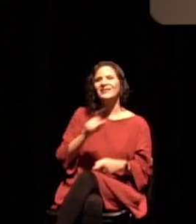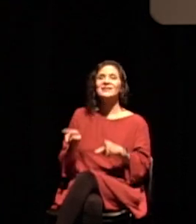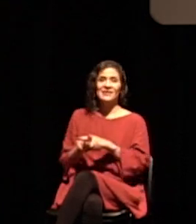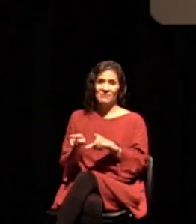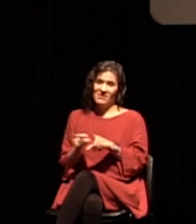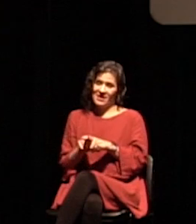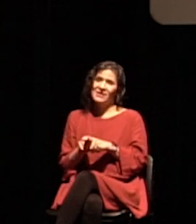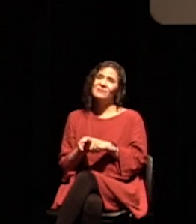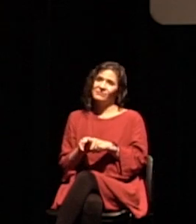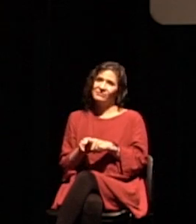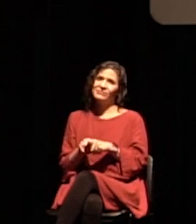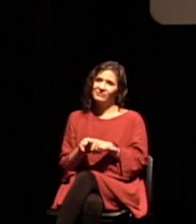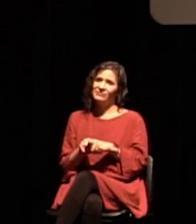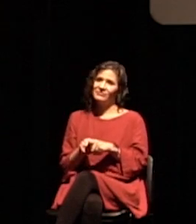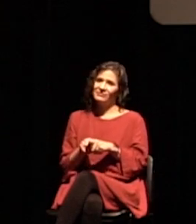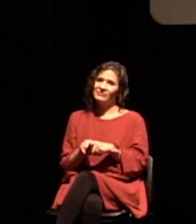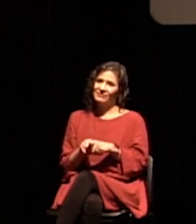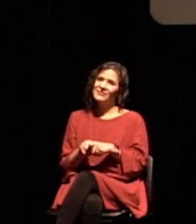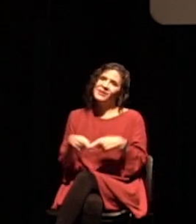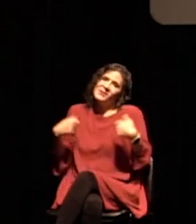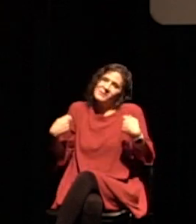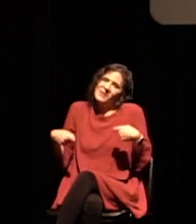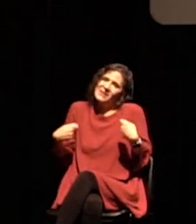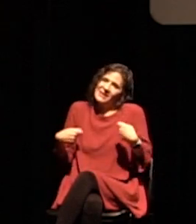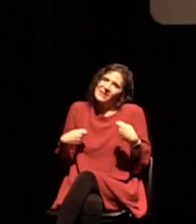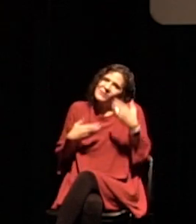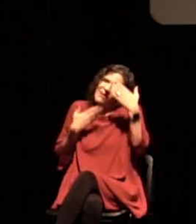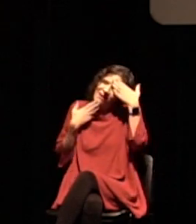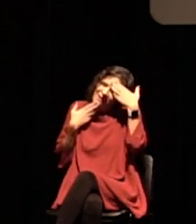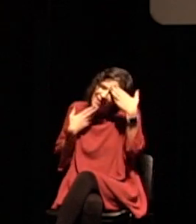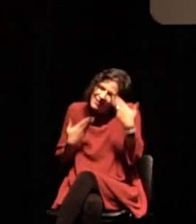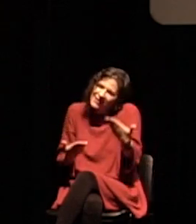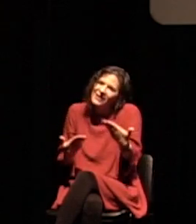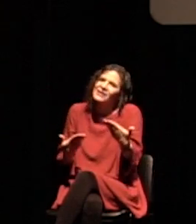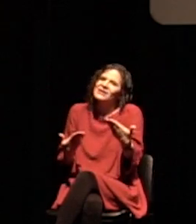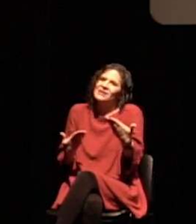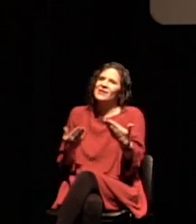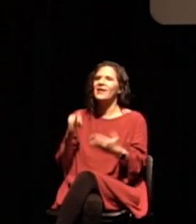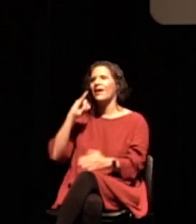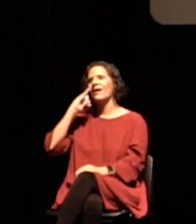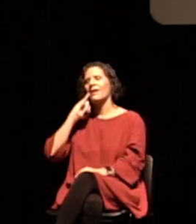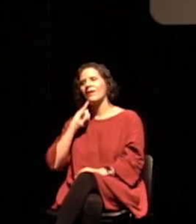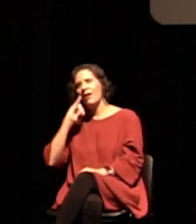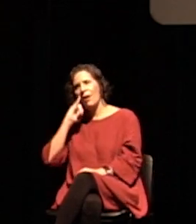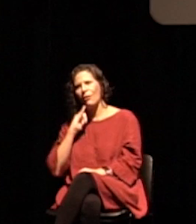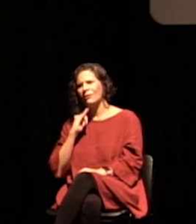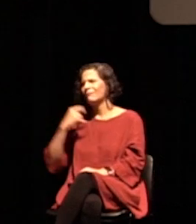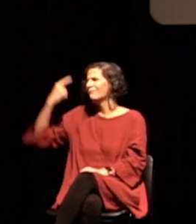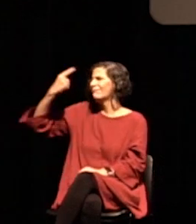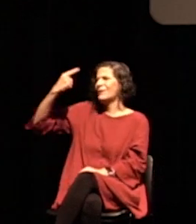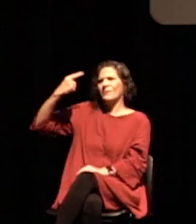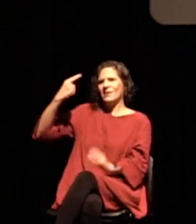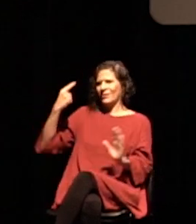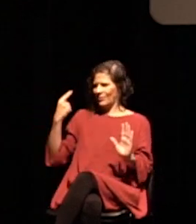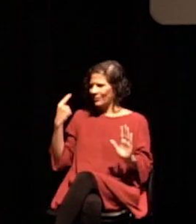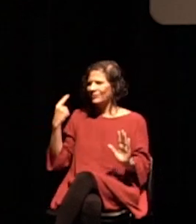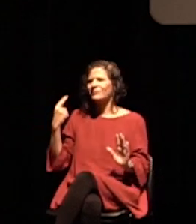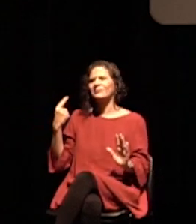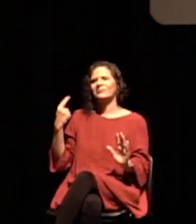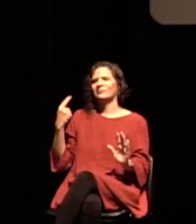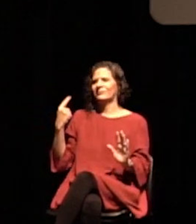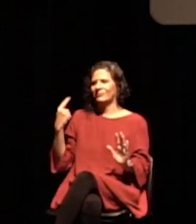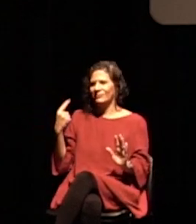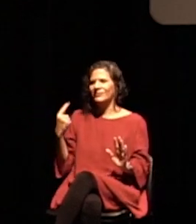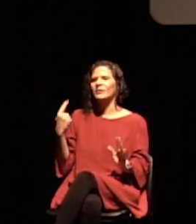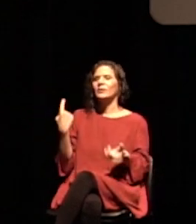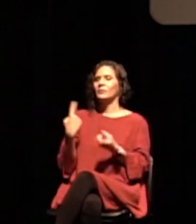também eu não posso deixar de agradecer à Iol, em primeiro lugar, por